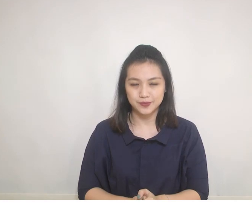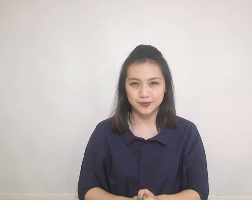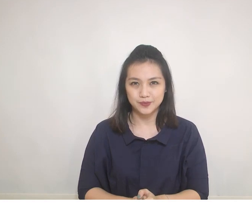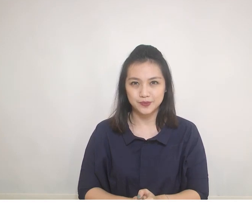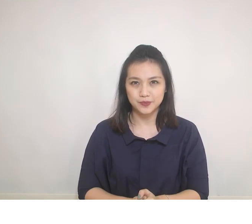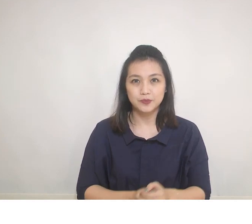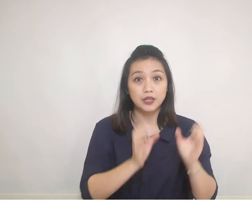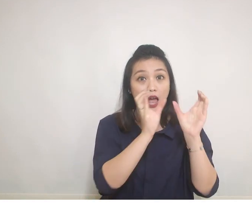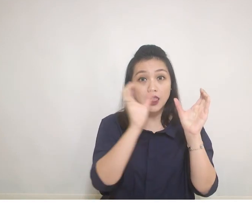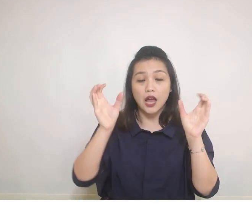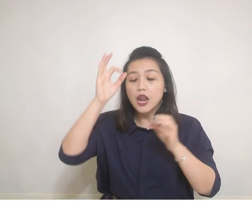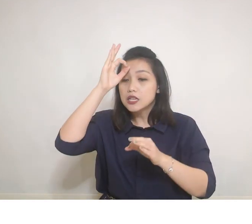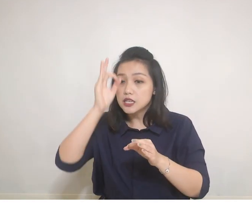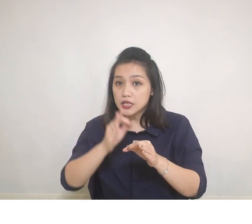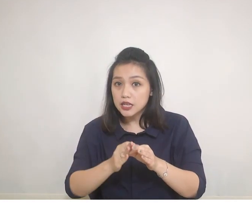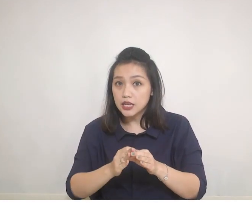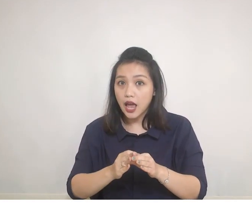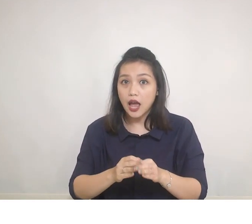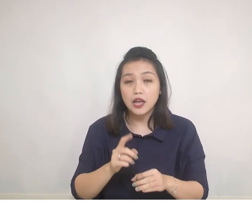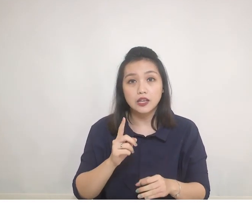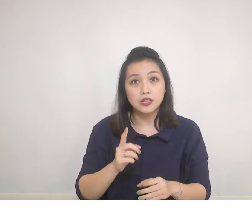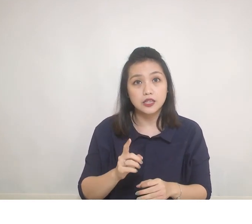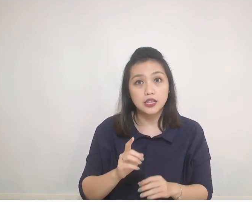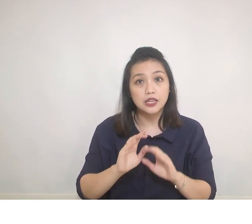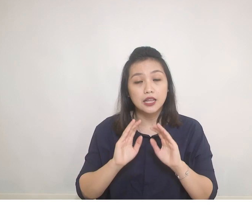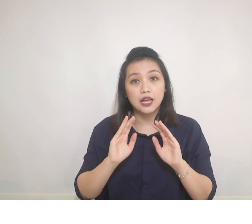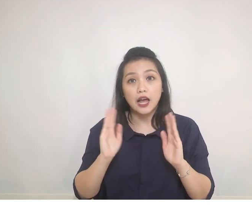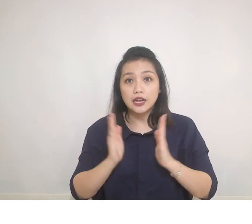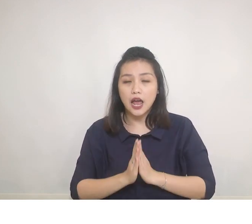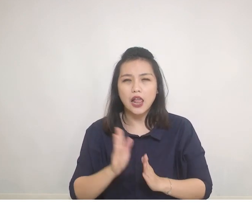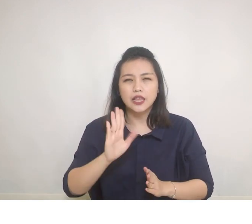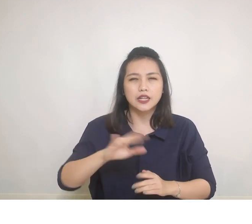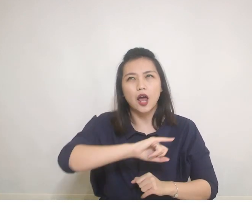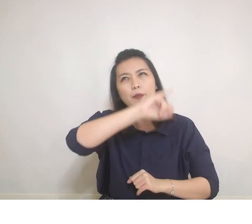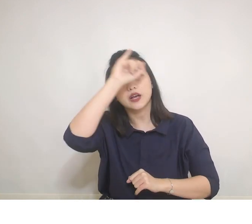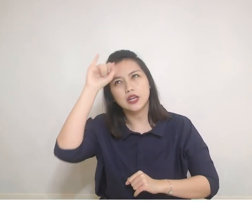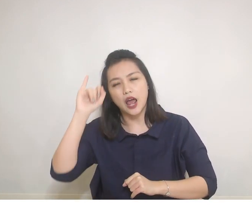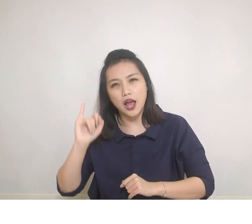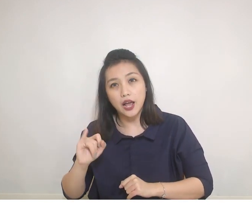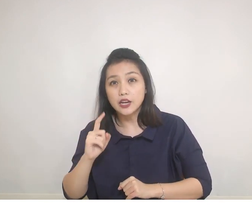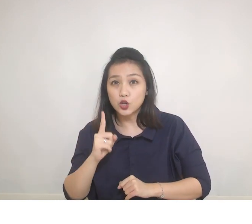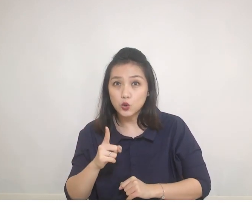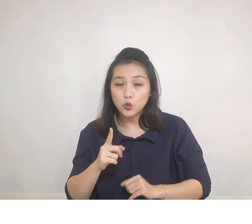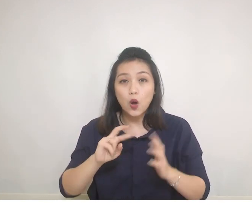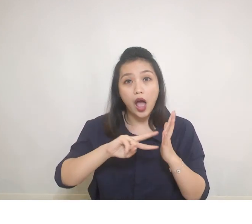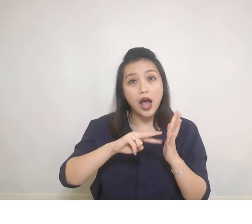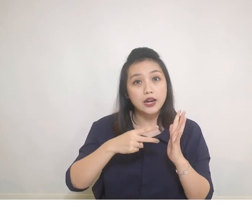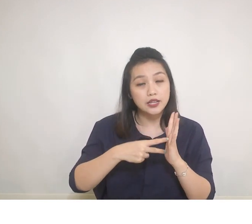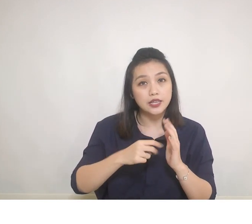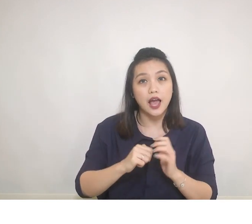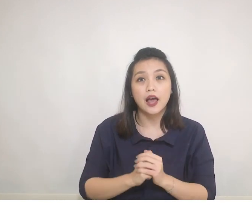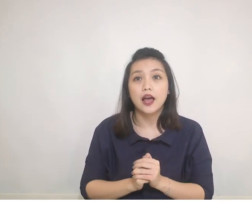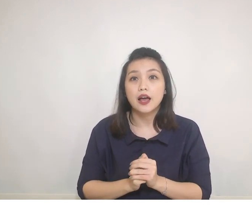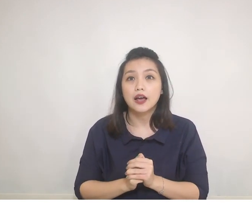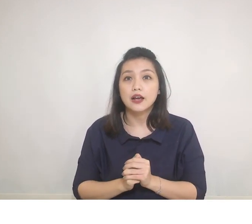kata-kata setia dan tidak mengindahkan itu ternyata dibalik. Ada orang yang berkata, aku ini setia sama Kristus. Tetapi kalau diajak